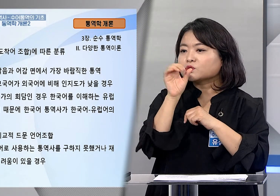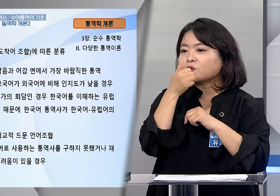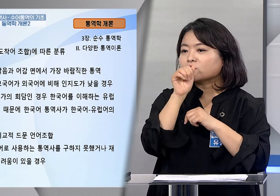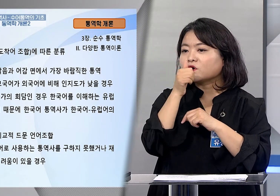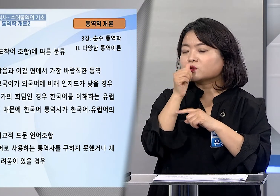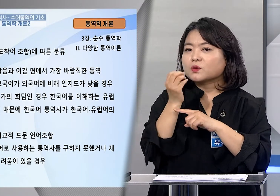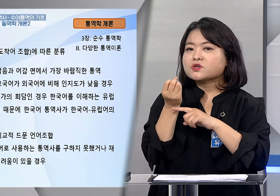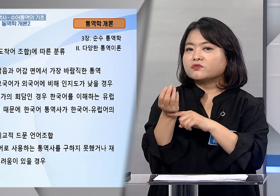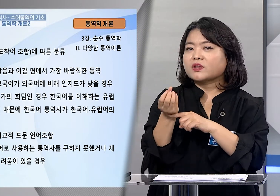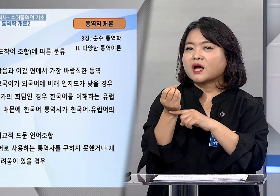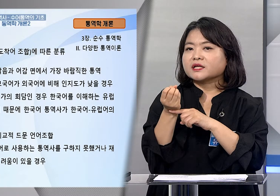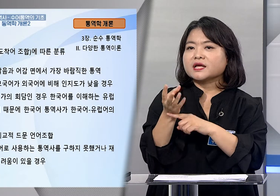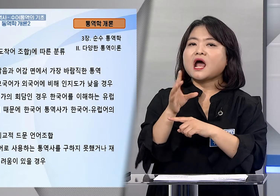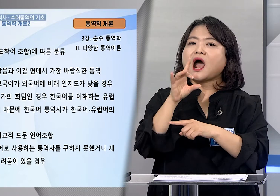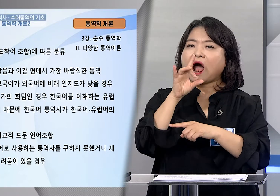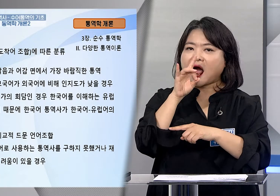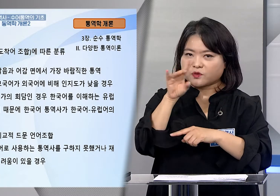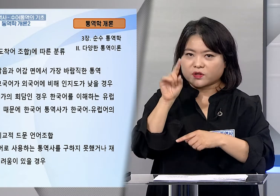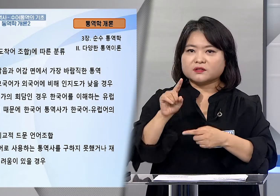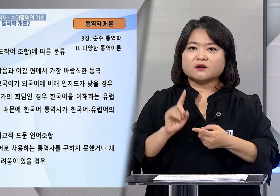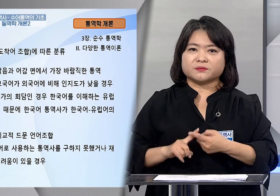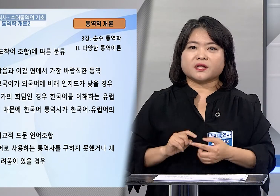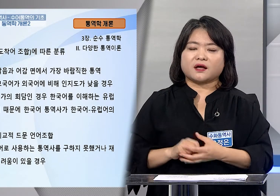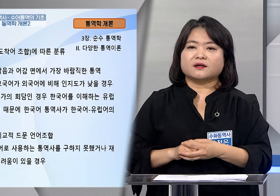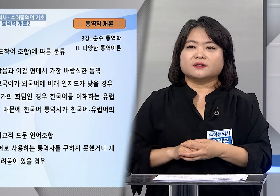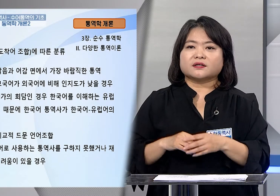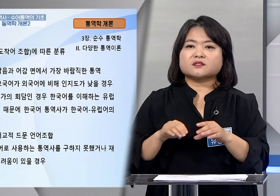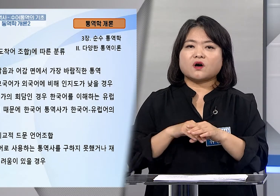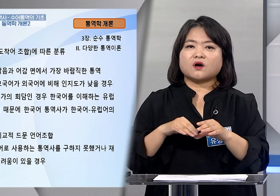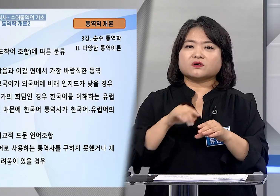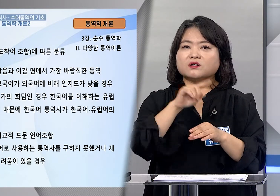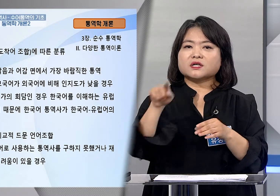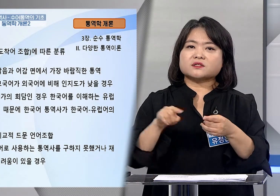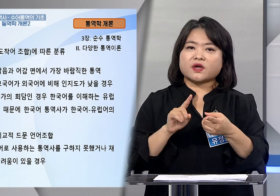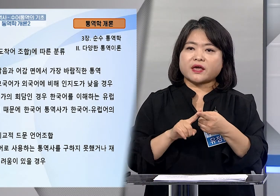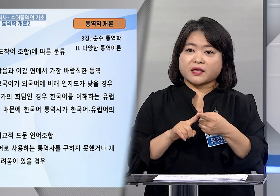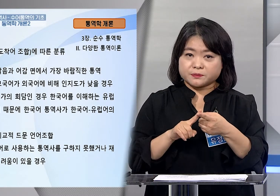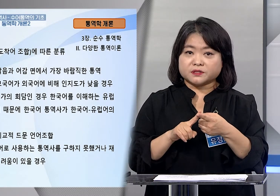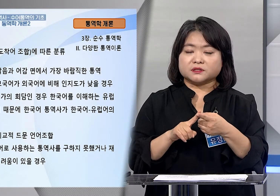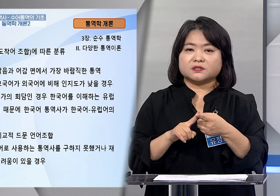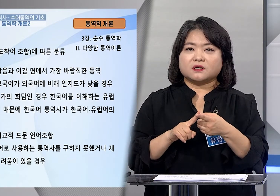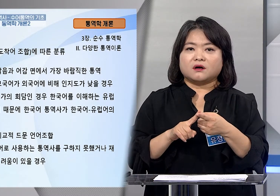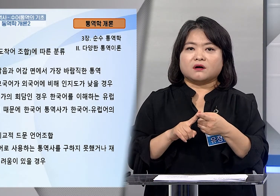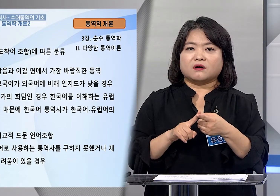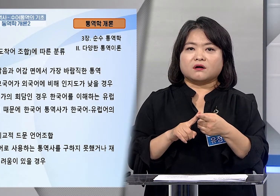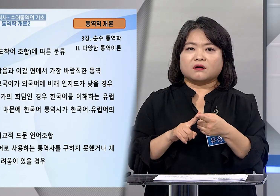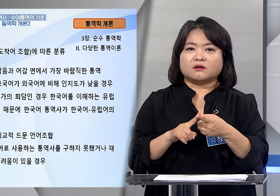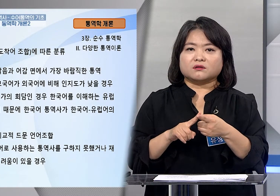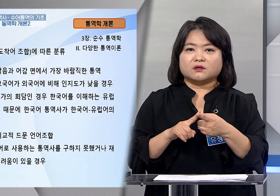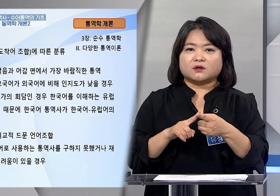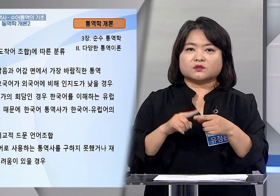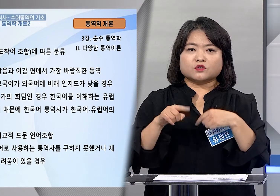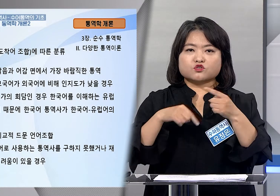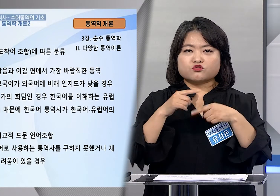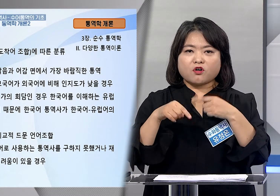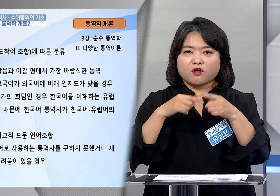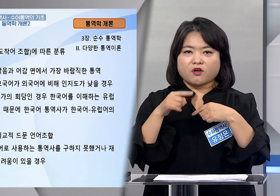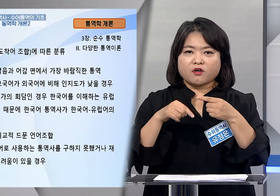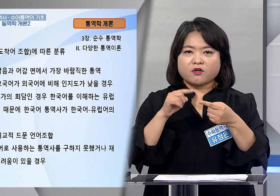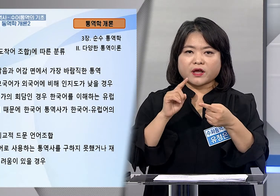통역으로 전달이 안 되는 겁니다. 그래서 여기에서의 개입은 어떤 수어에